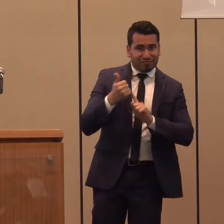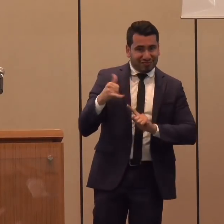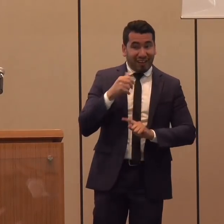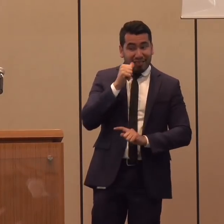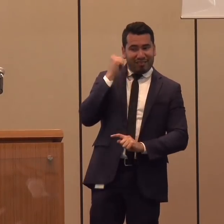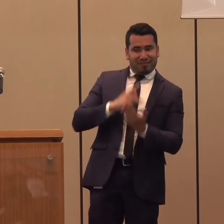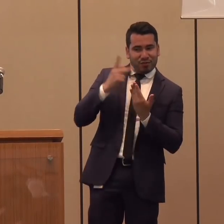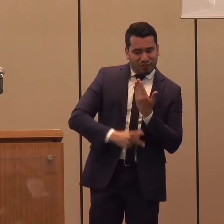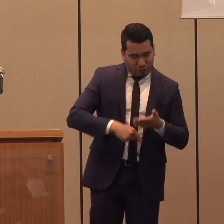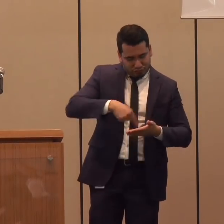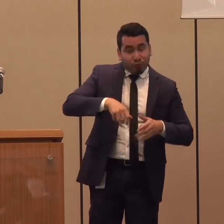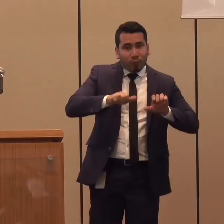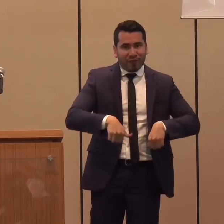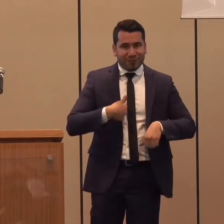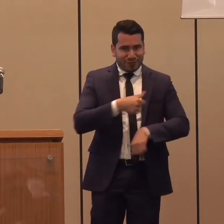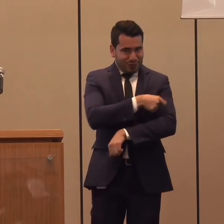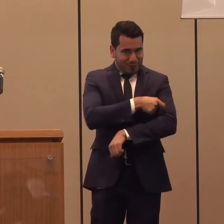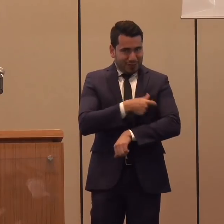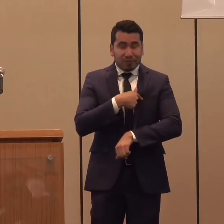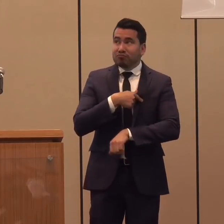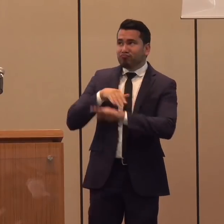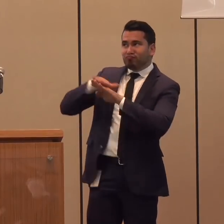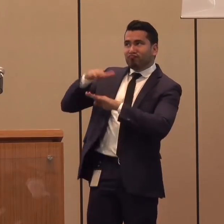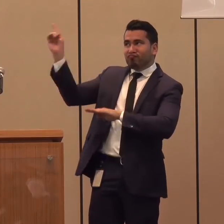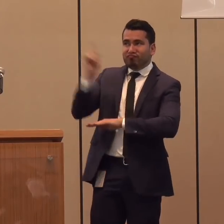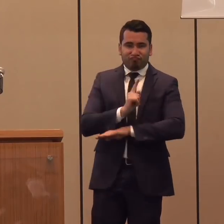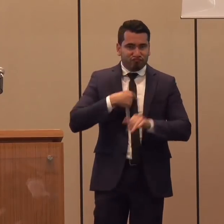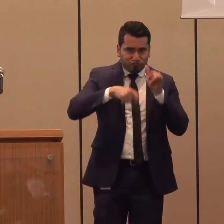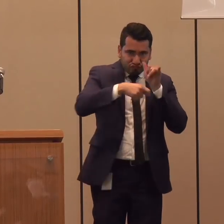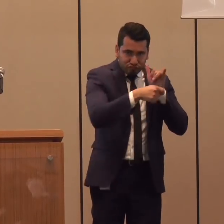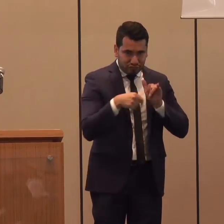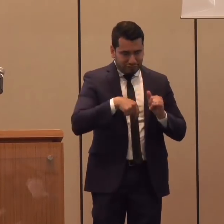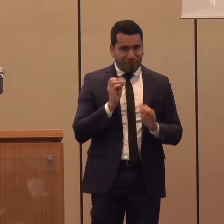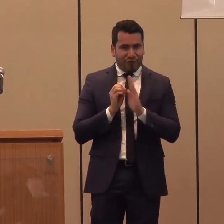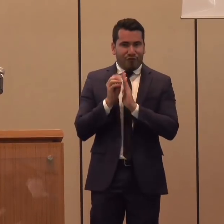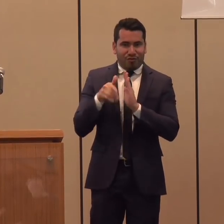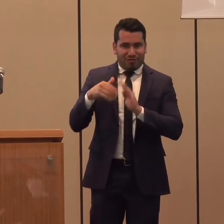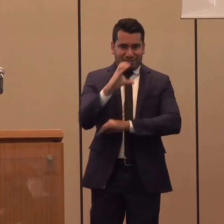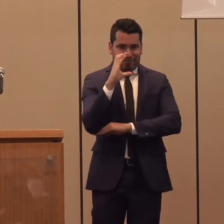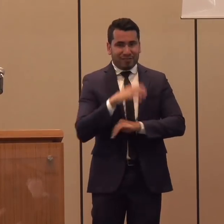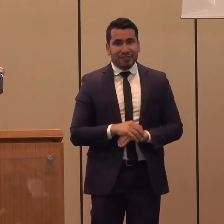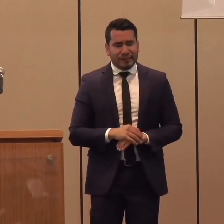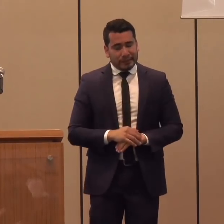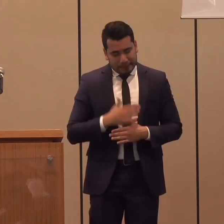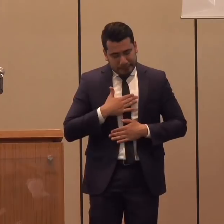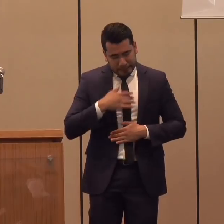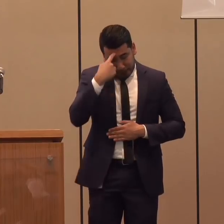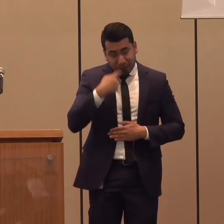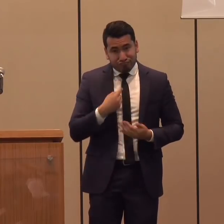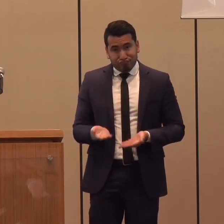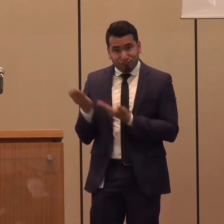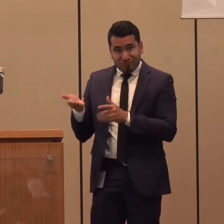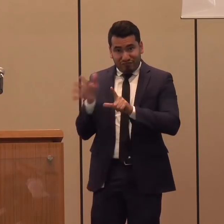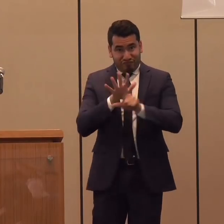ministra en el comité que dirige este fondo fílmico colombia de manera que creo que el